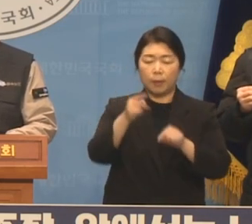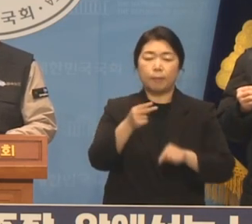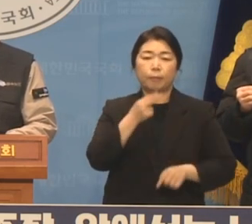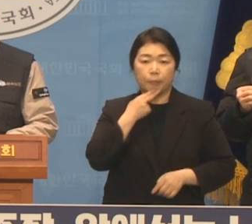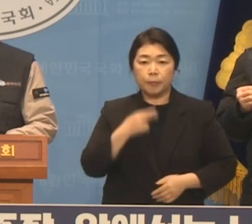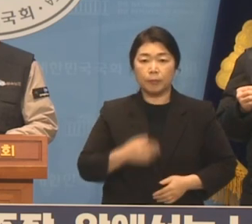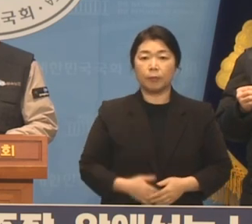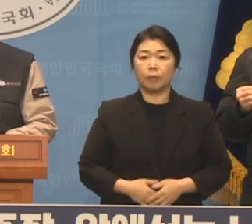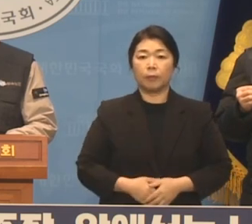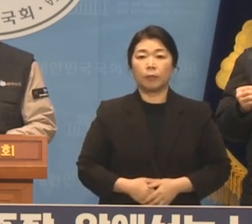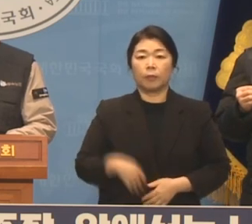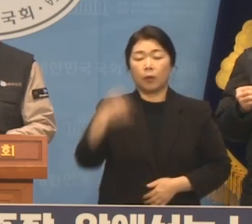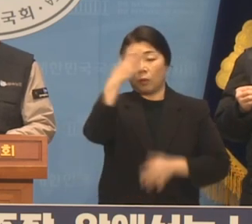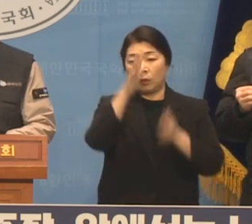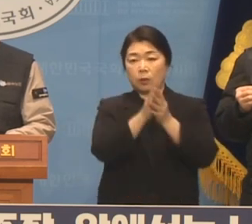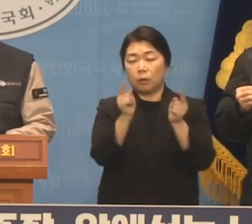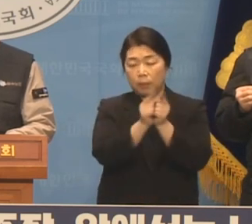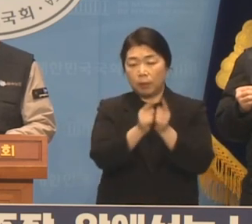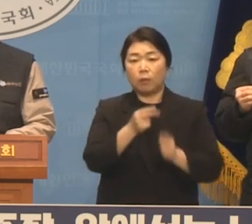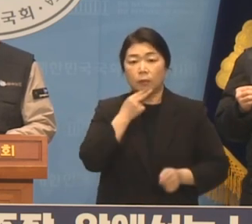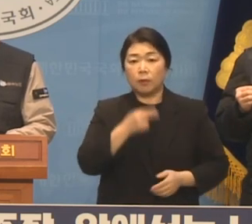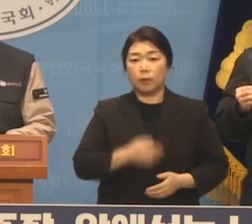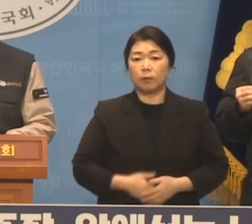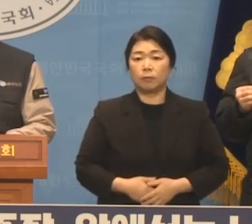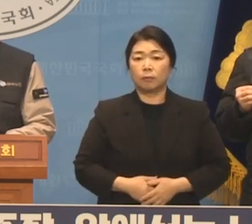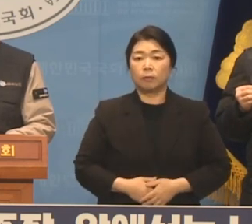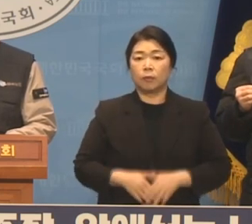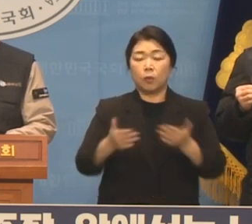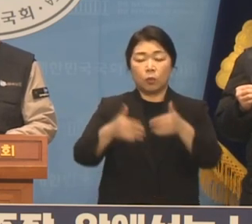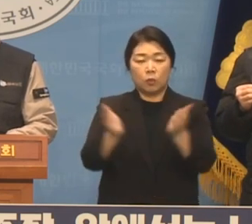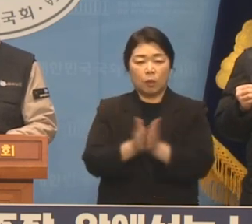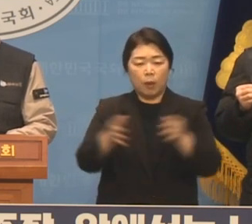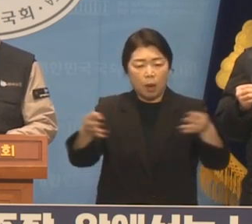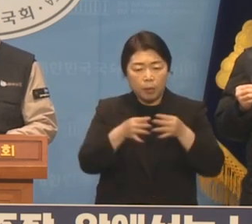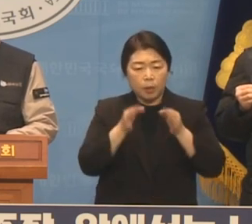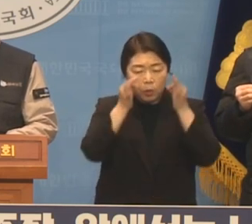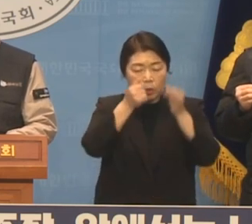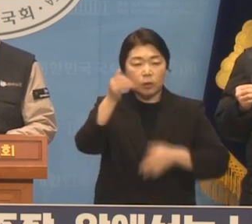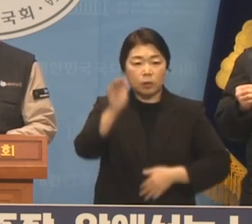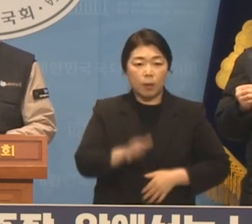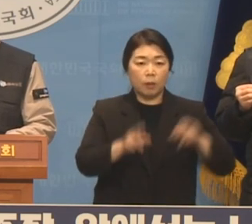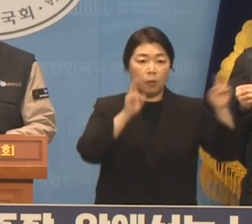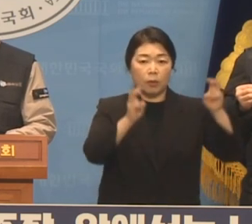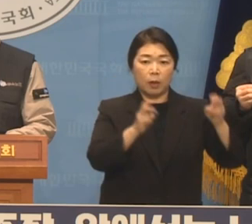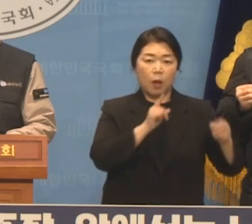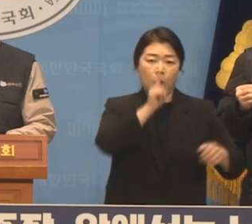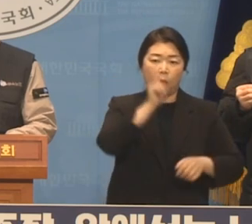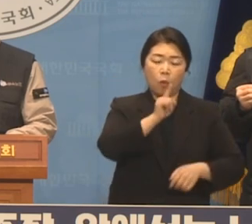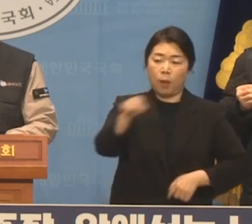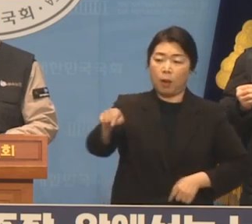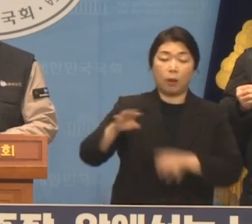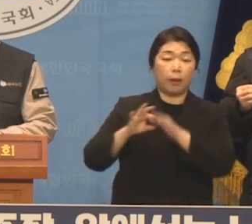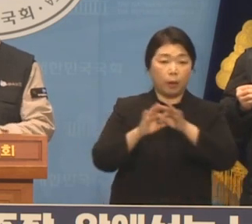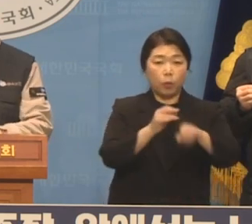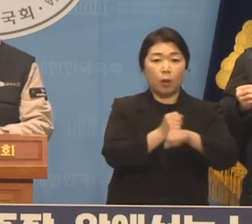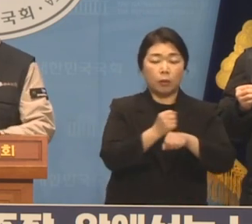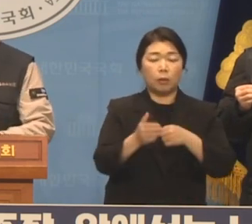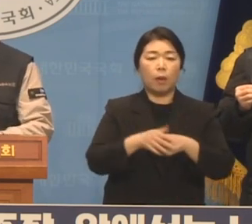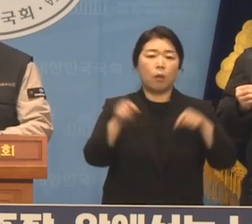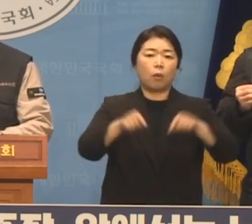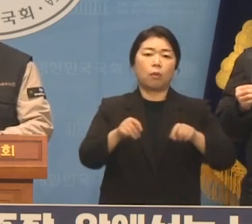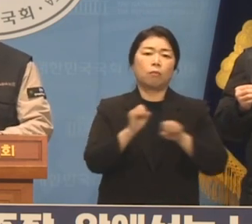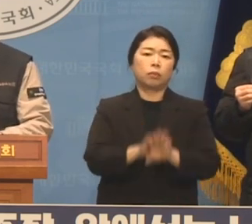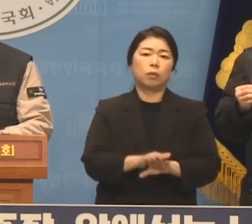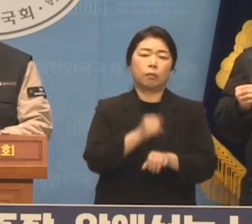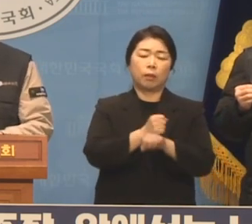만나지 않고 있습니다. 노동자협의 합의 노력에도 불구하고 사측이 고소고발을 지속하면서 교섭을